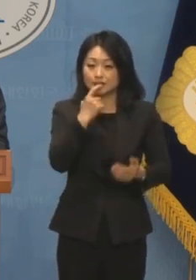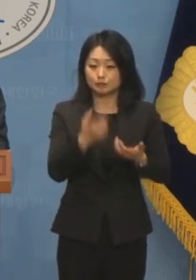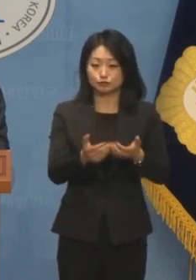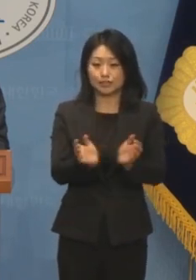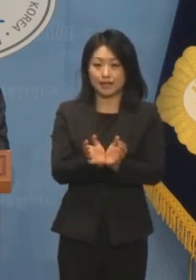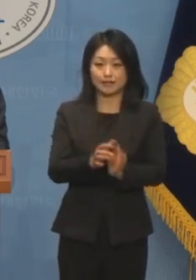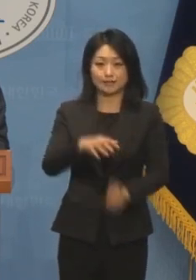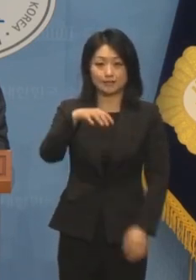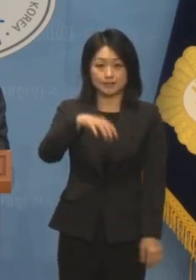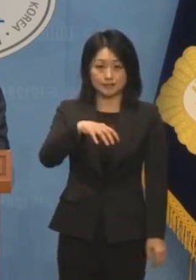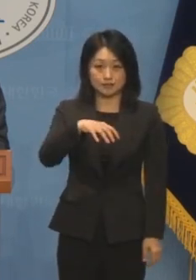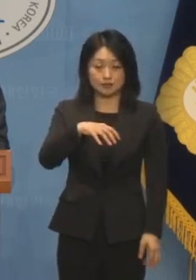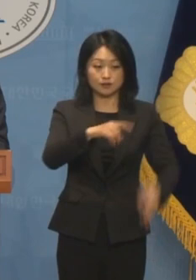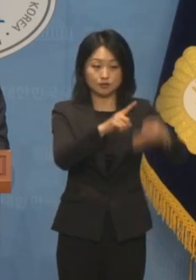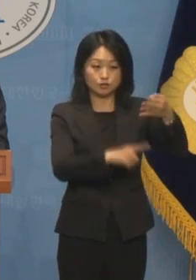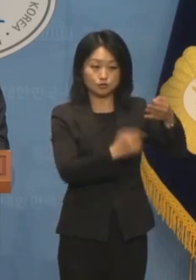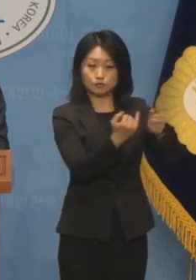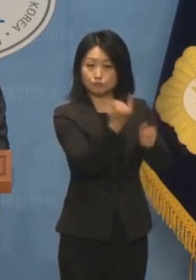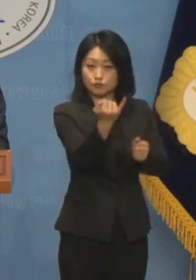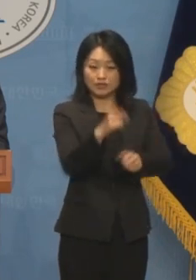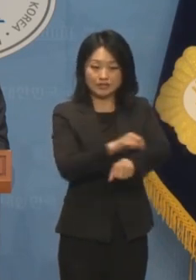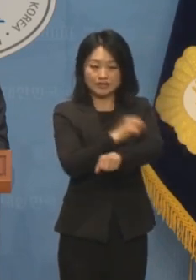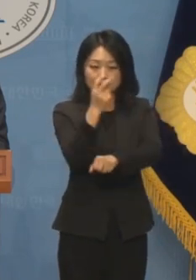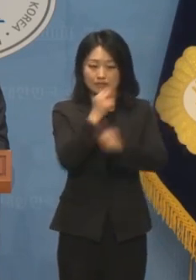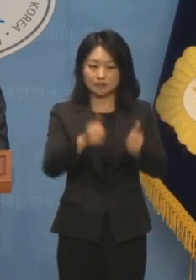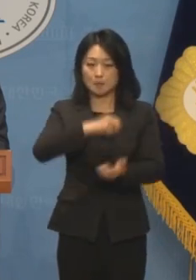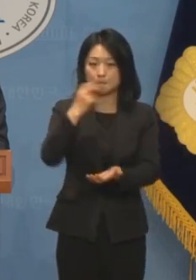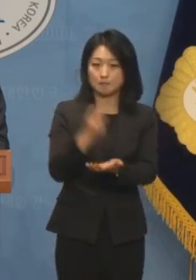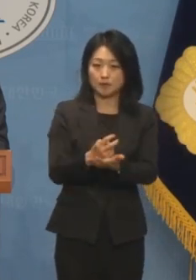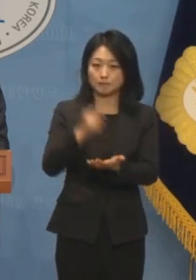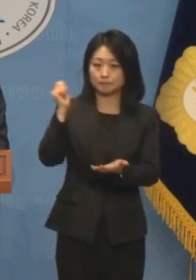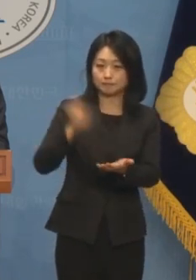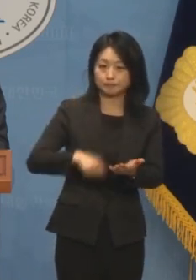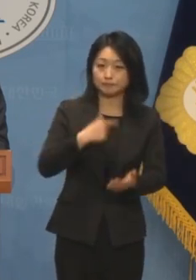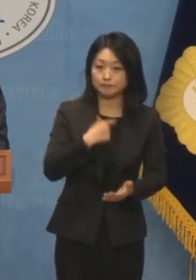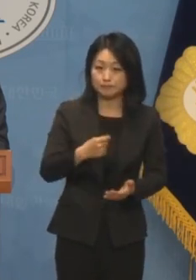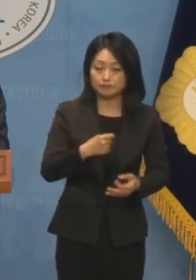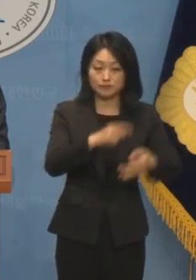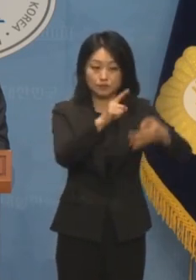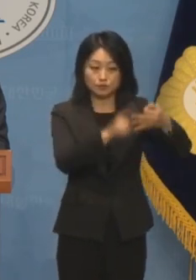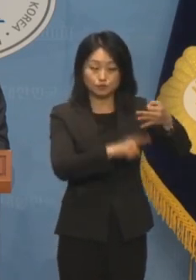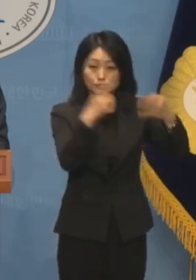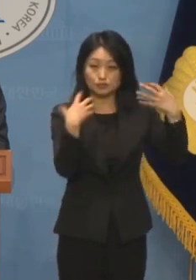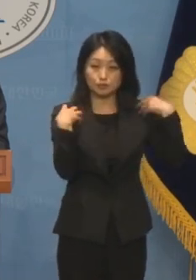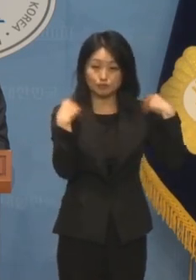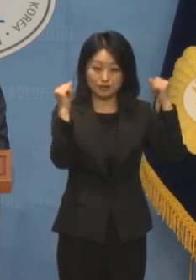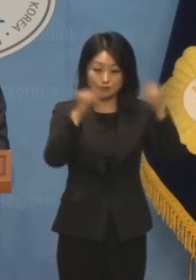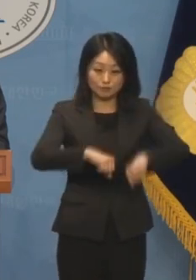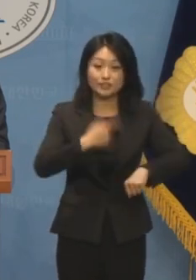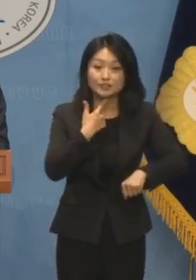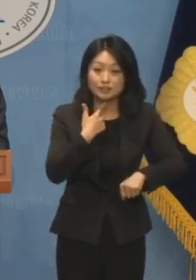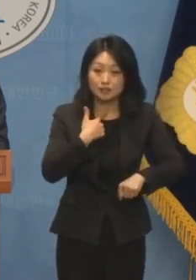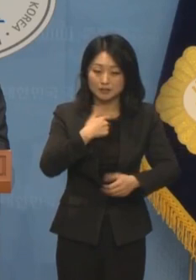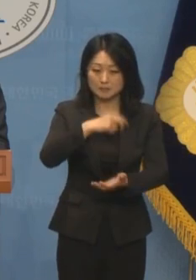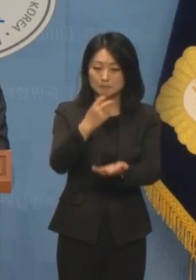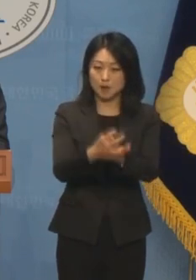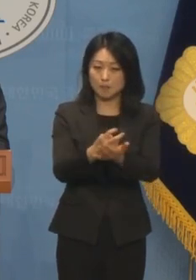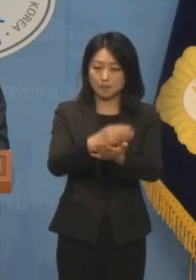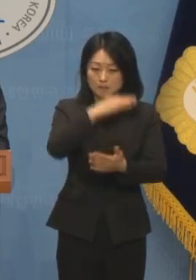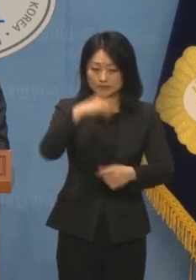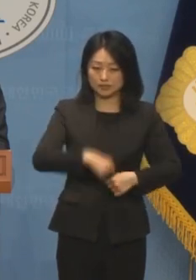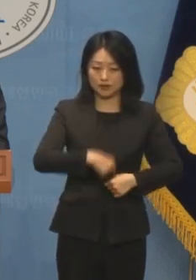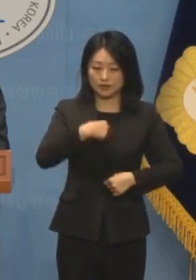더불어민주당은 반드시 김건희 특검법을 관철해내 윤석열 정부가 무너뜨린 법과 정의의 가치를